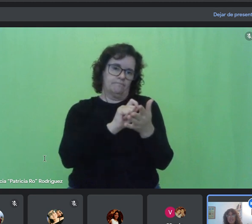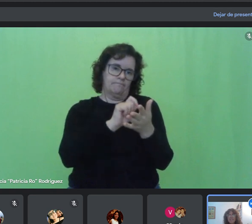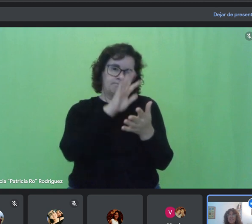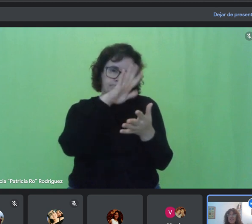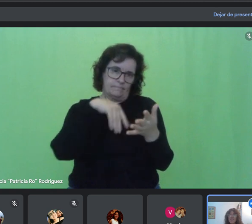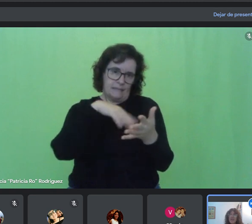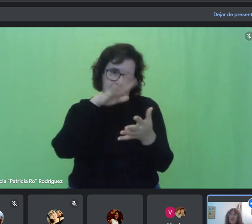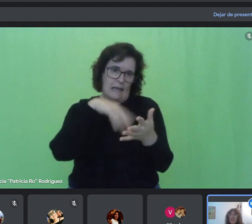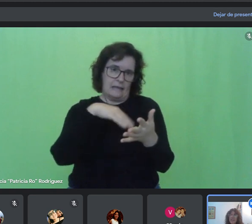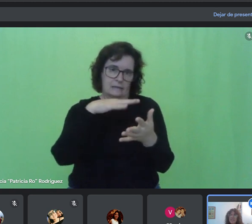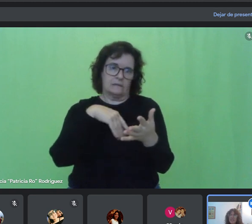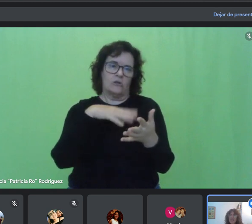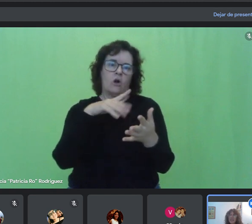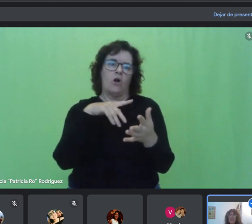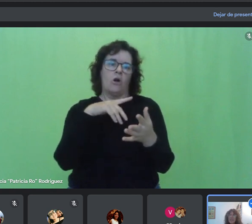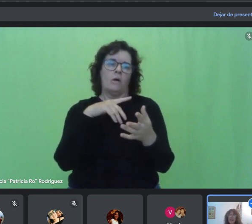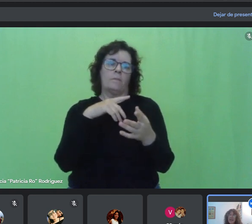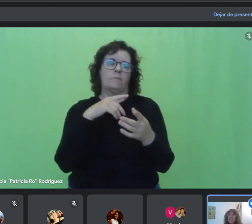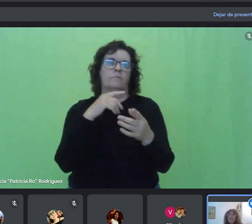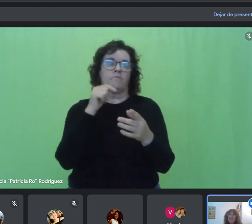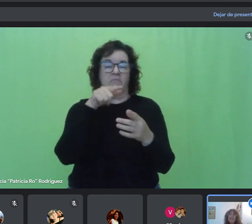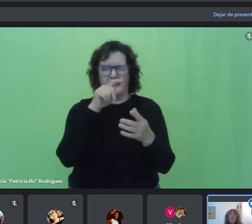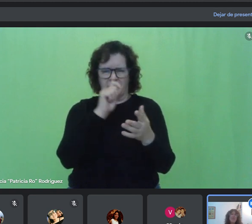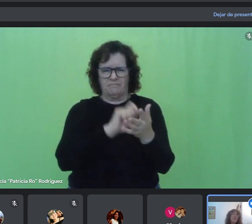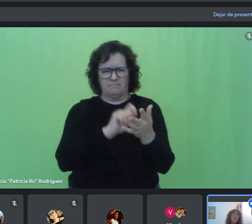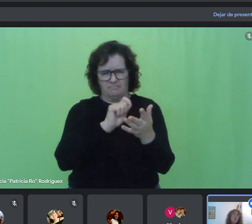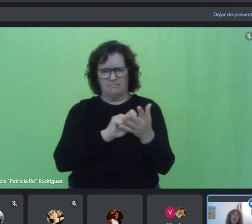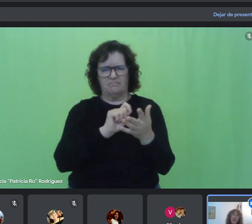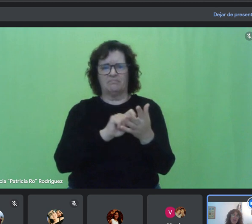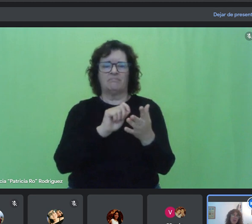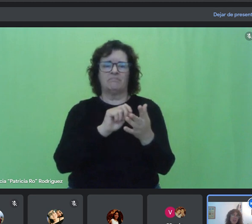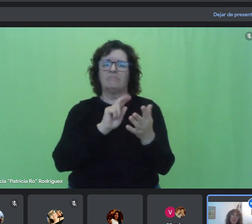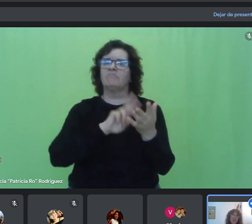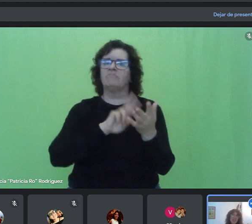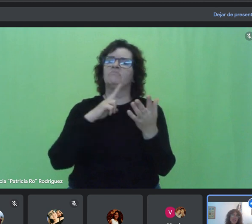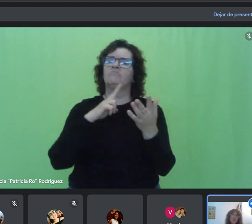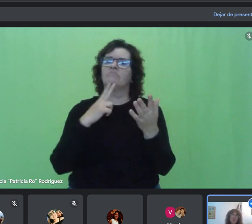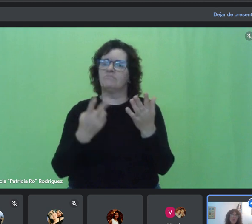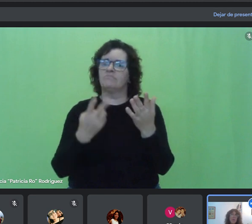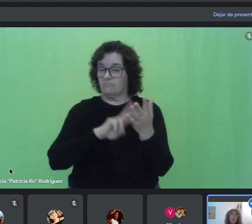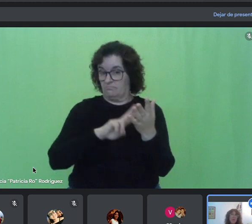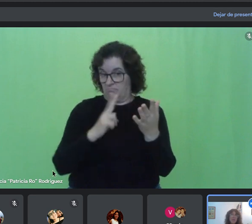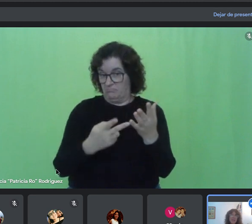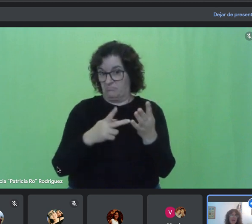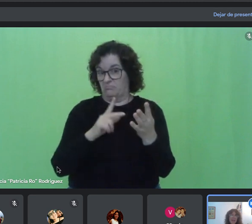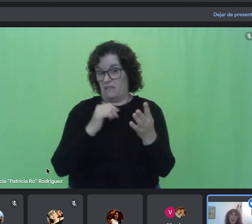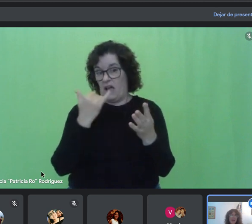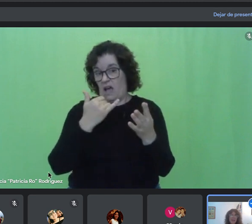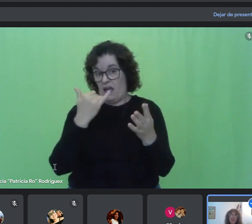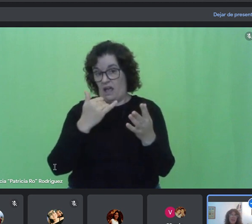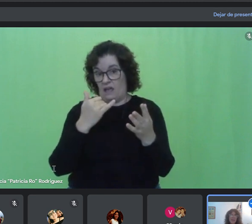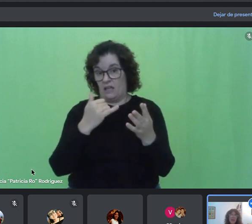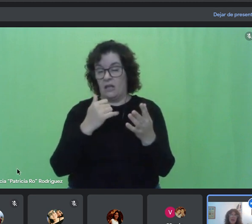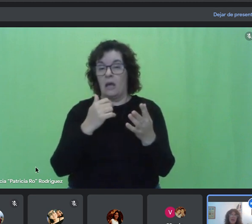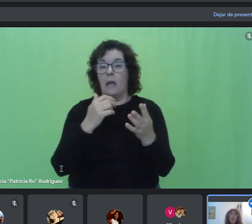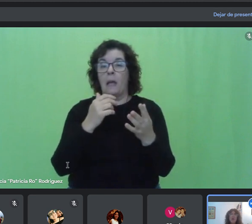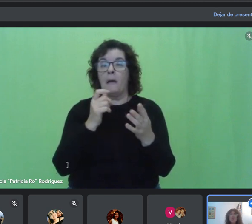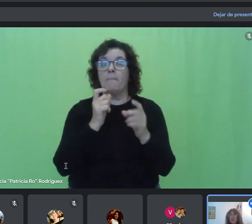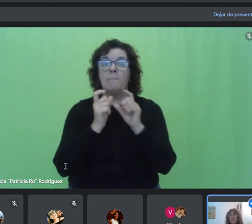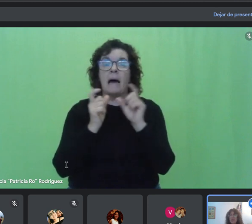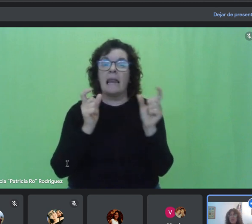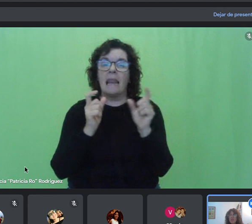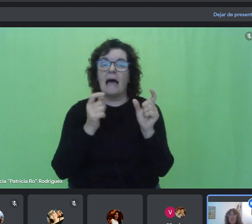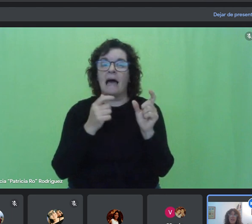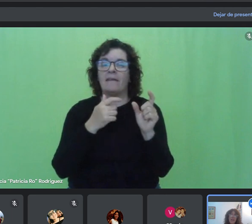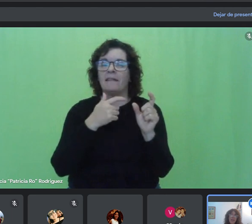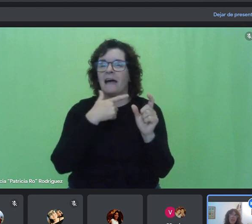harness significa arnés. Acá está en sentido figurado, ¿sí? Que se usa como aprovechar. Y como